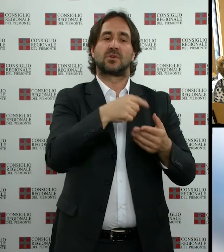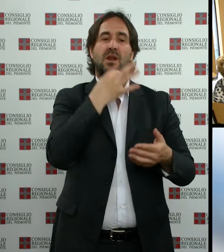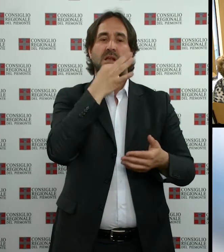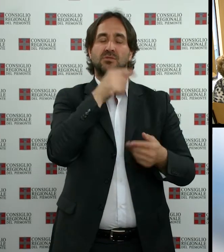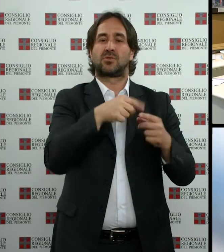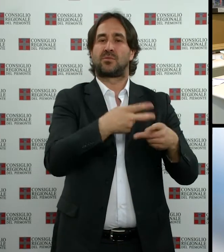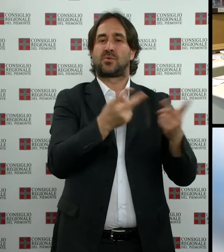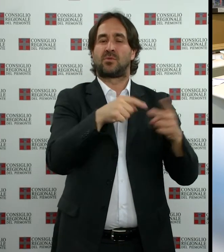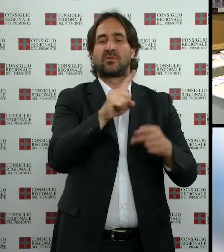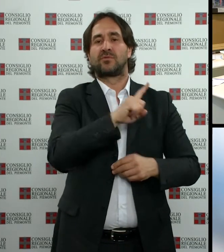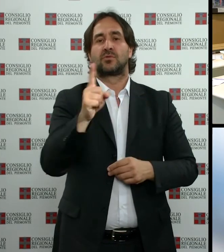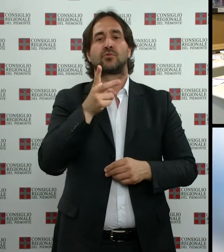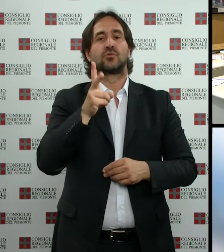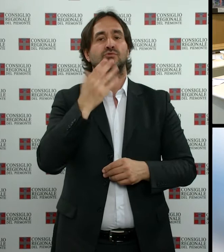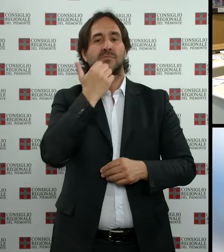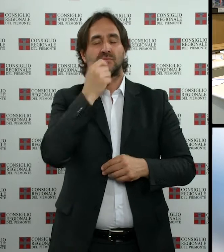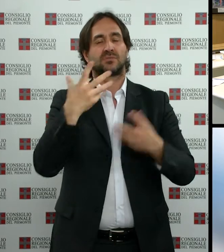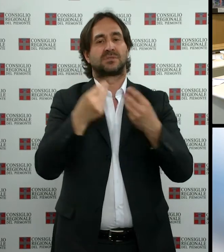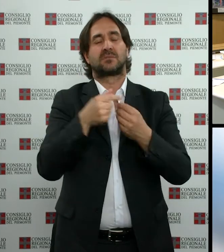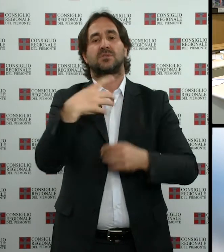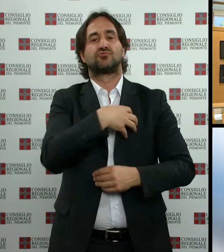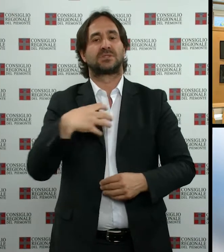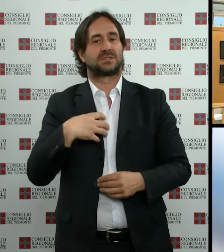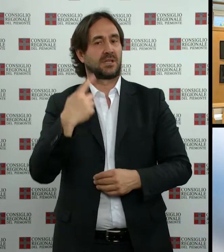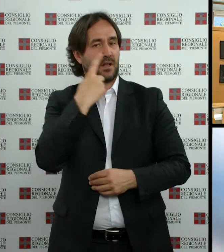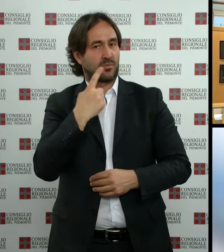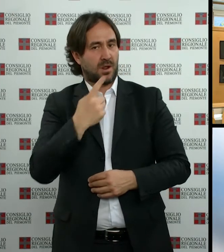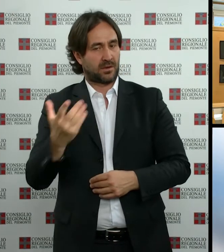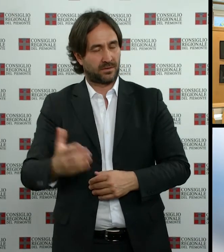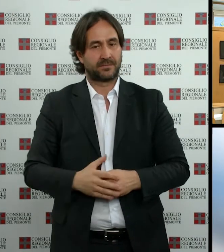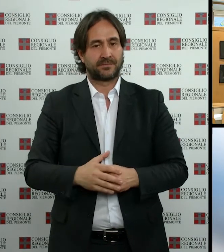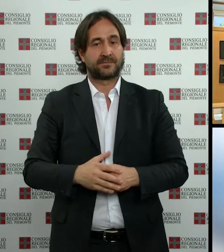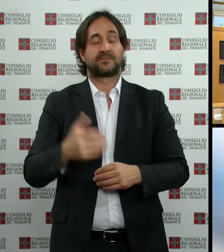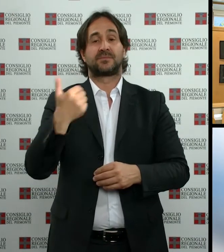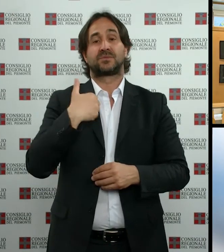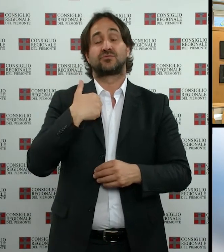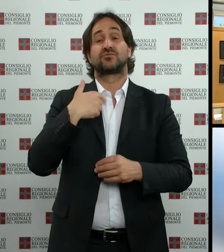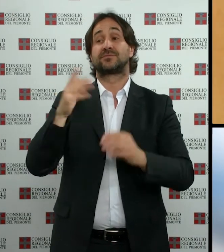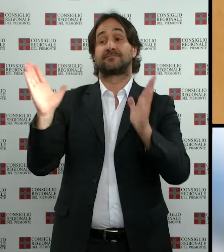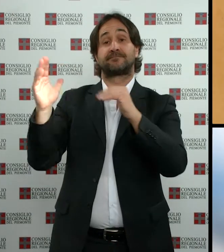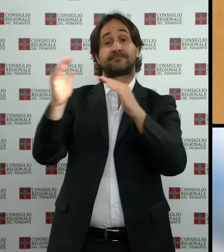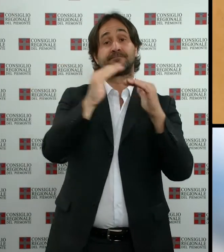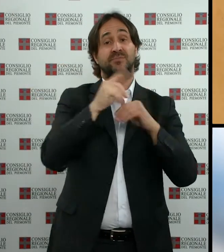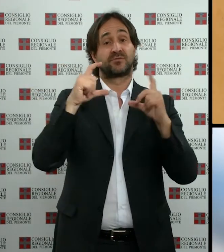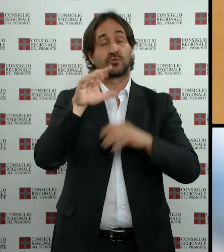maggio e organizzata con il Museo di Scienze Naturali. L'esposizione di 52 fotografie è articolata in 2 sezioni,